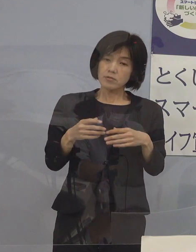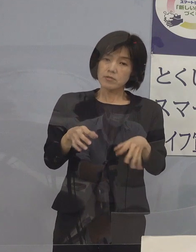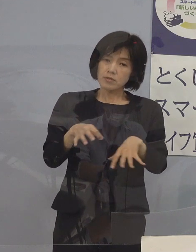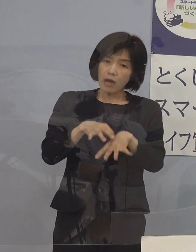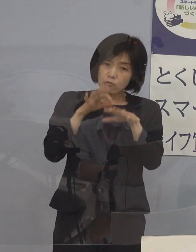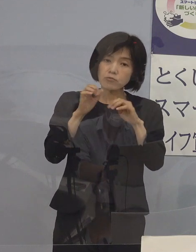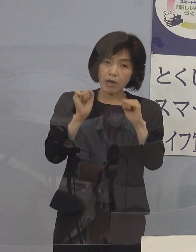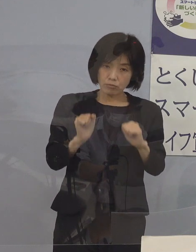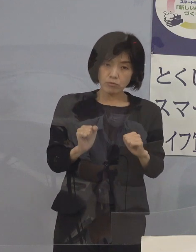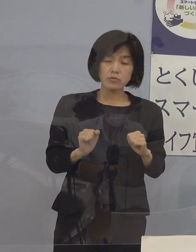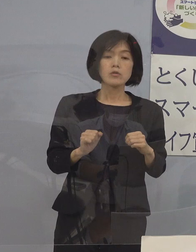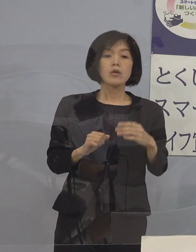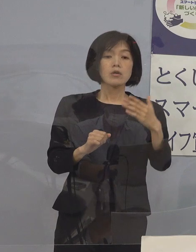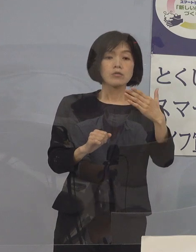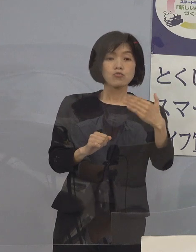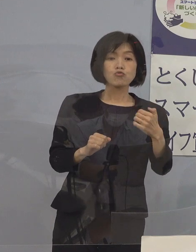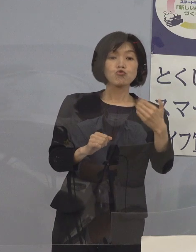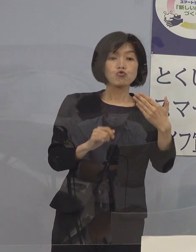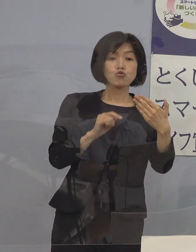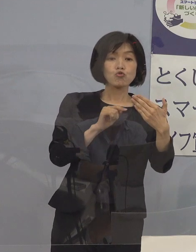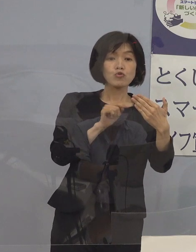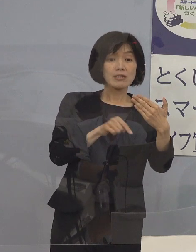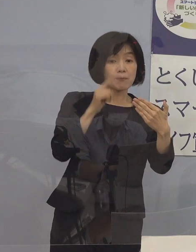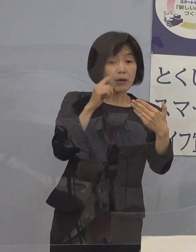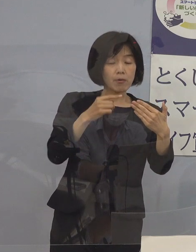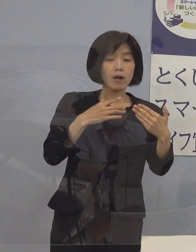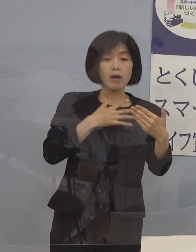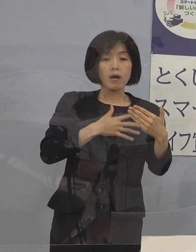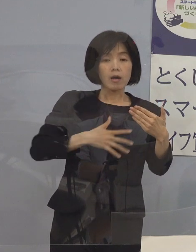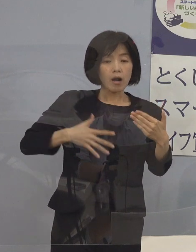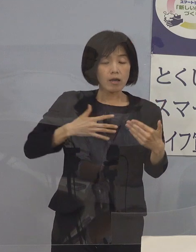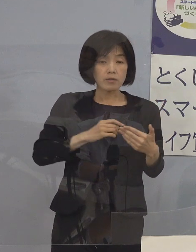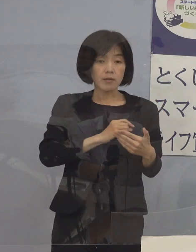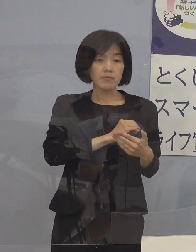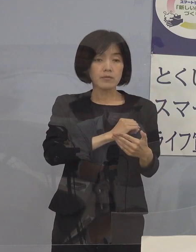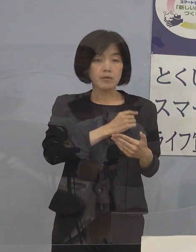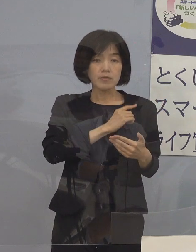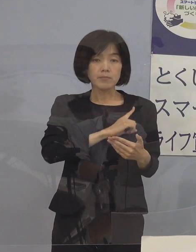99例目の方の症状ですね。 無症状です。 無症状。